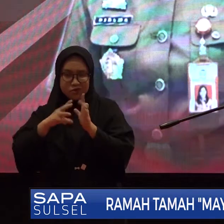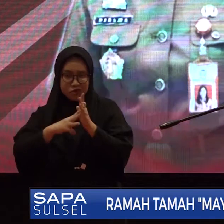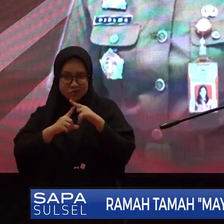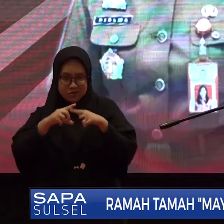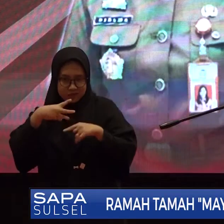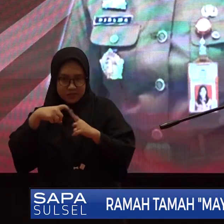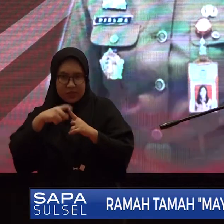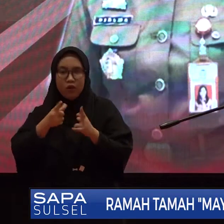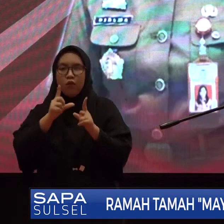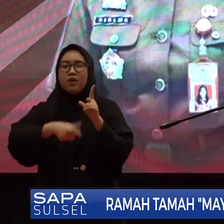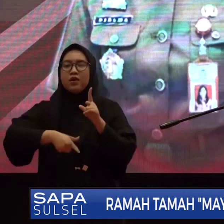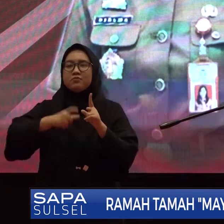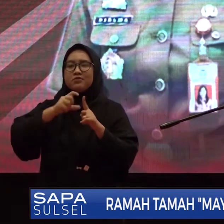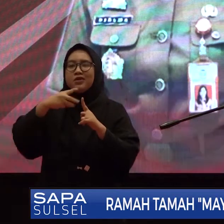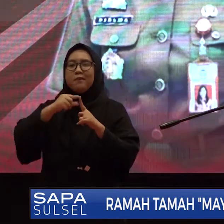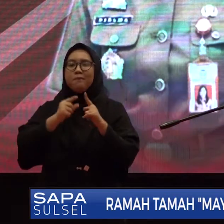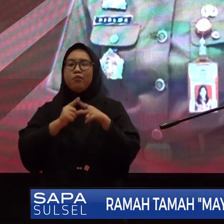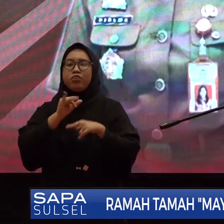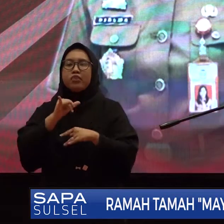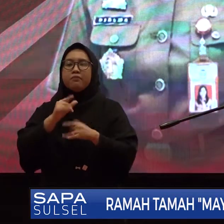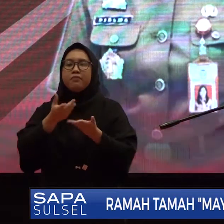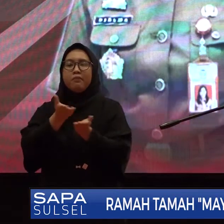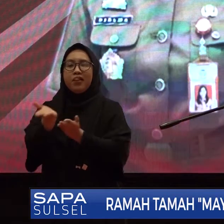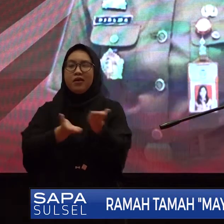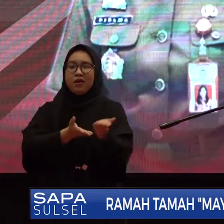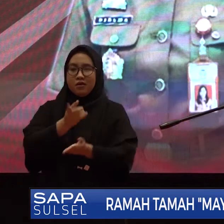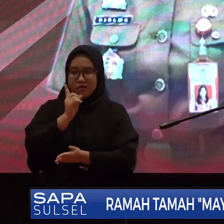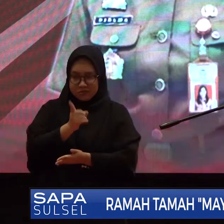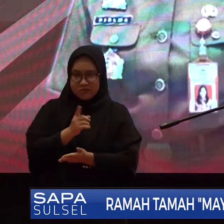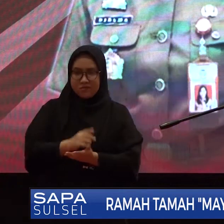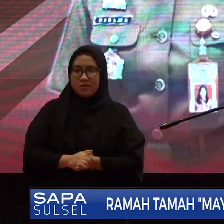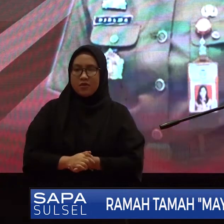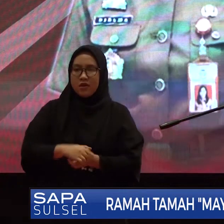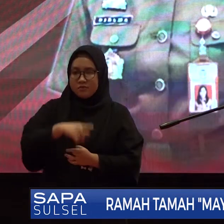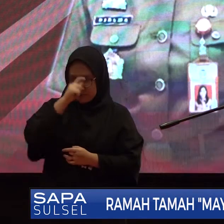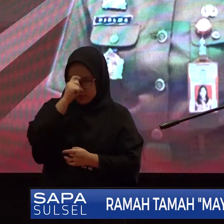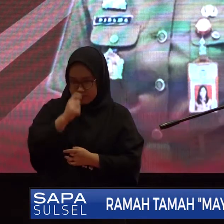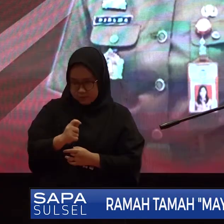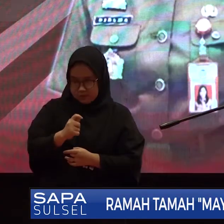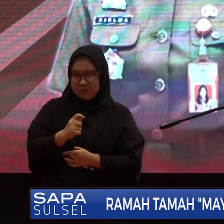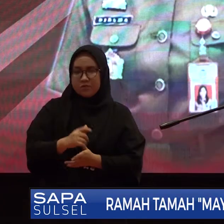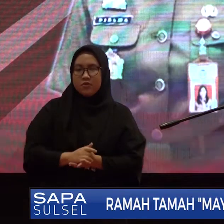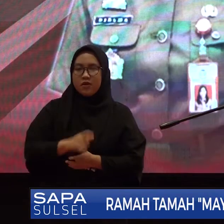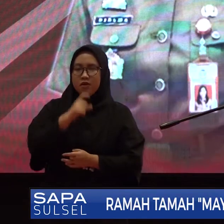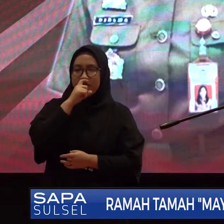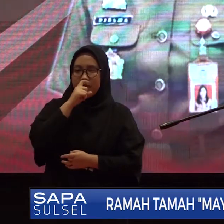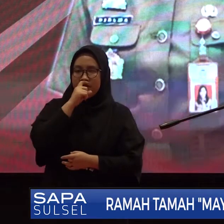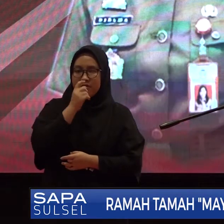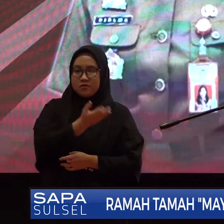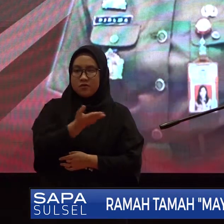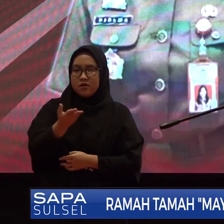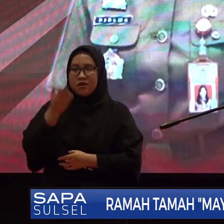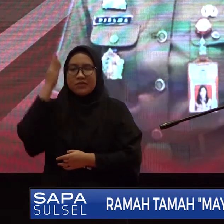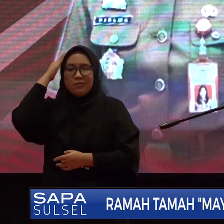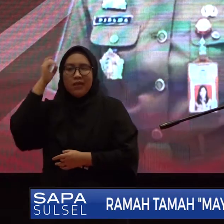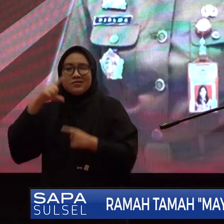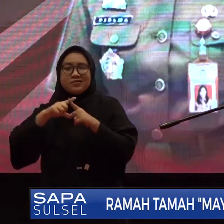wakil Deputi direktur pelayanan yang kami hormati bapak kepala